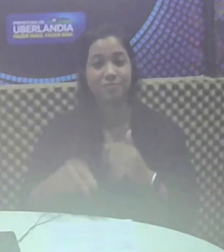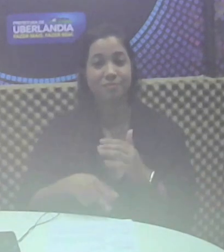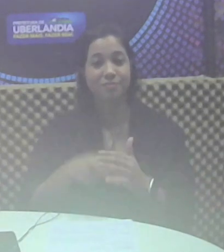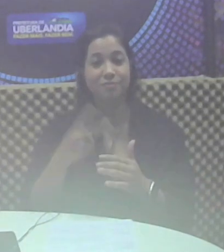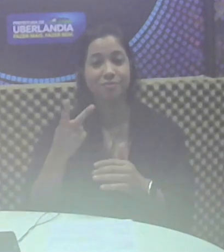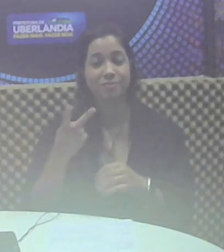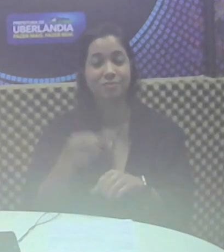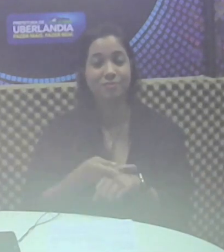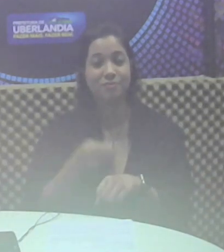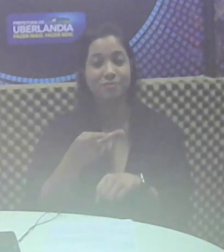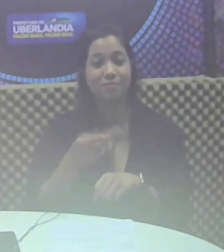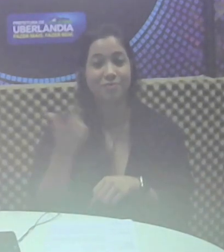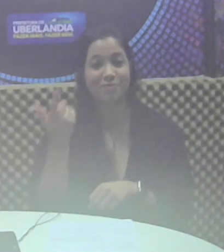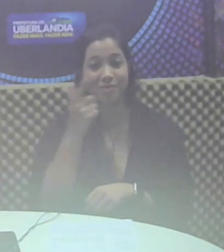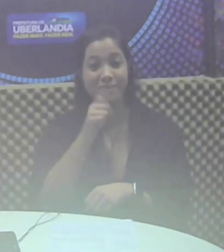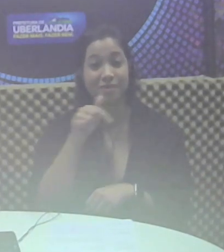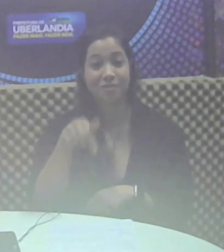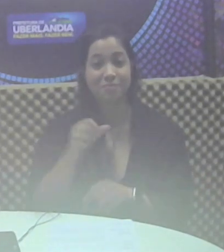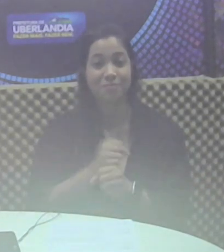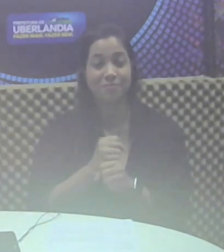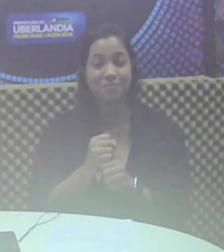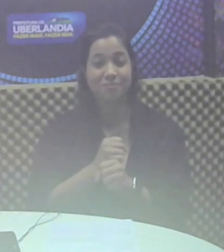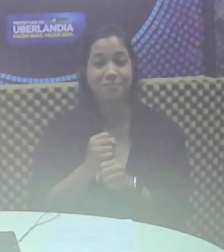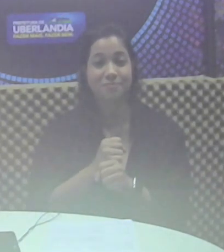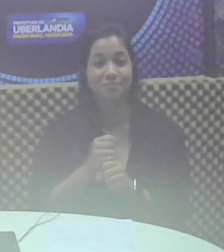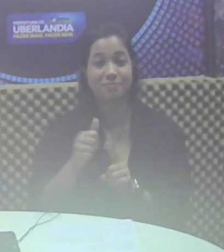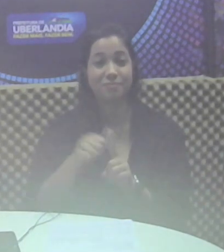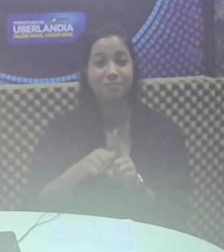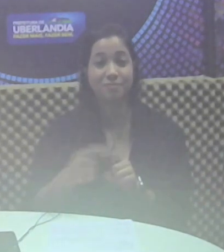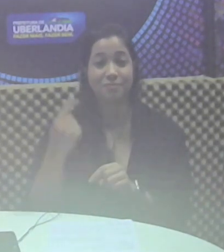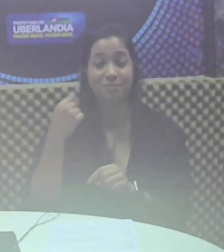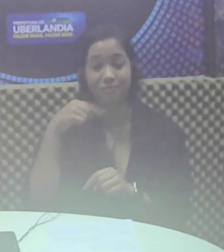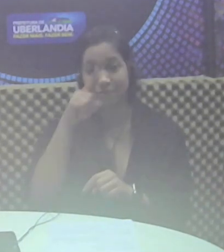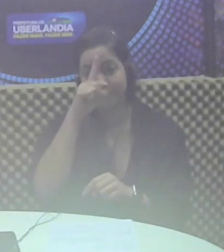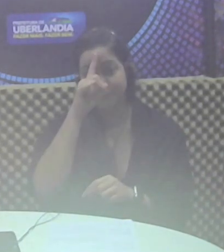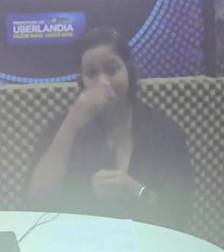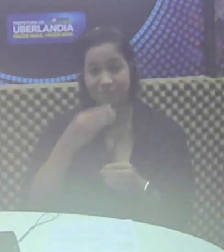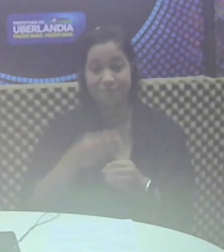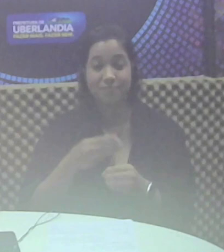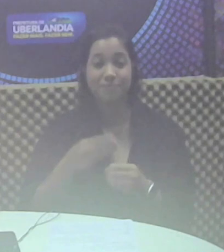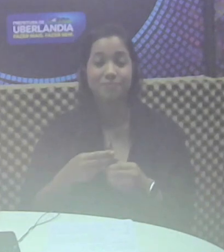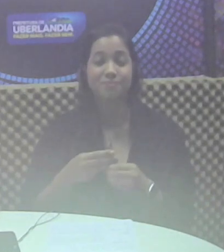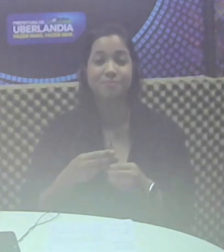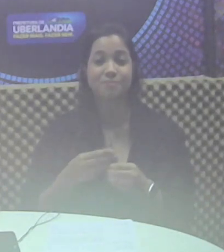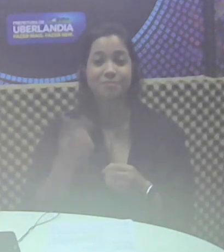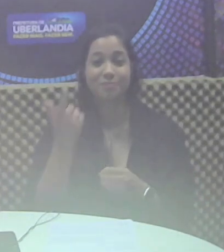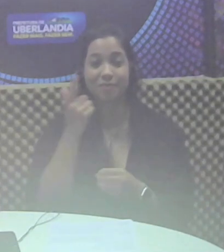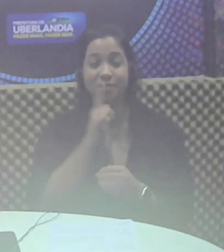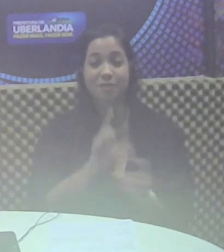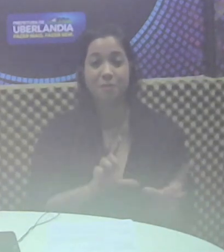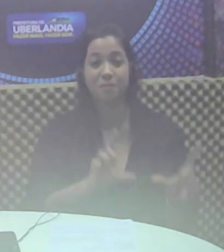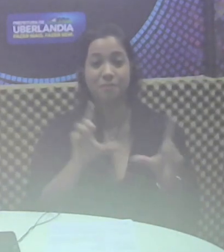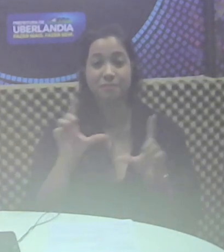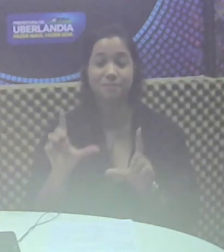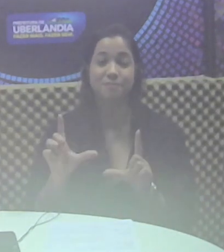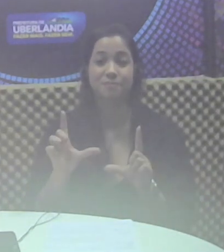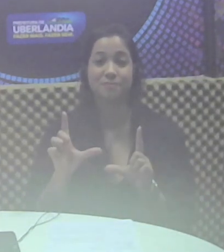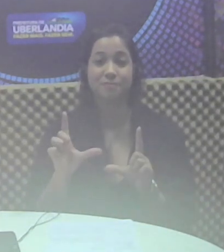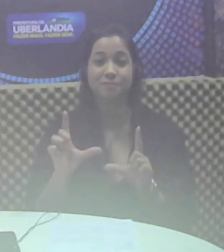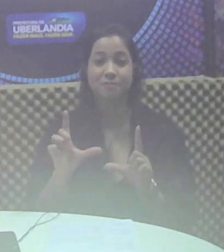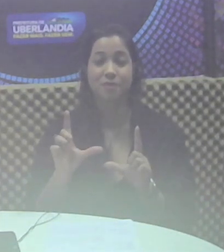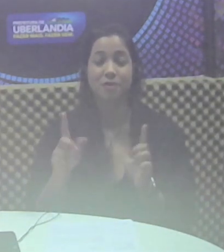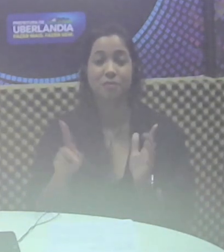prêmio que a unidade conquista neste ano. No mês passado, o Hospital e Maternidade Municipal recebeu as certificações The Health